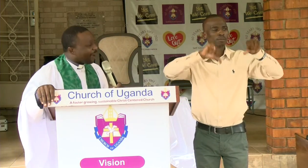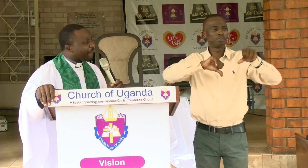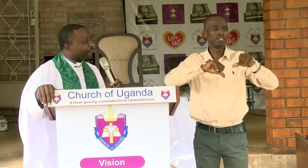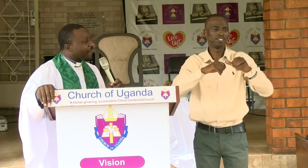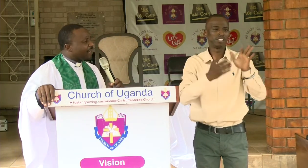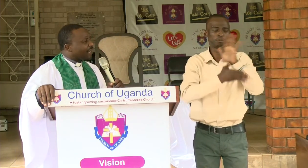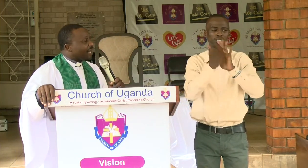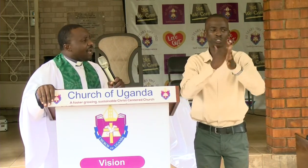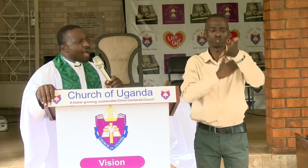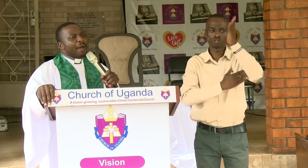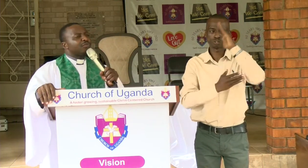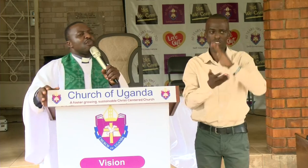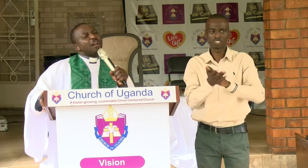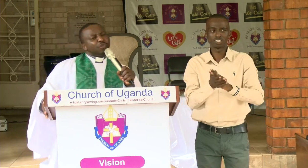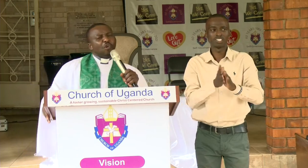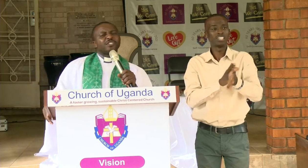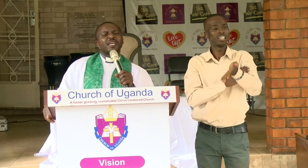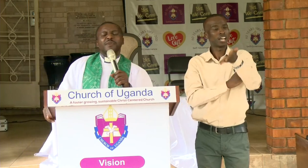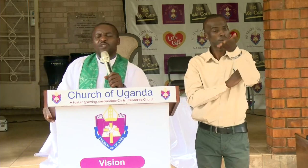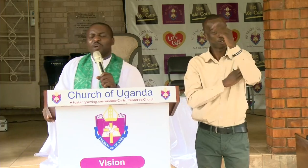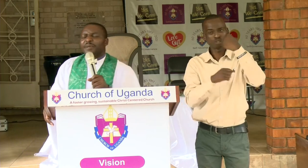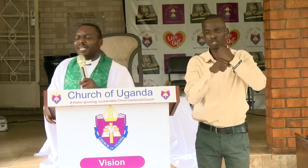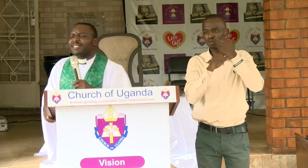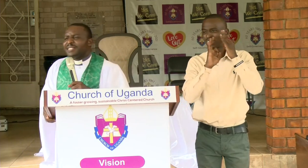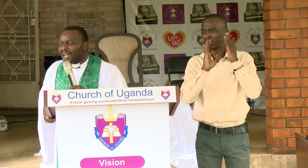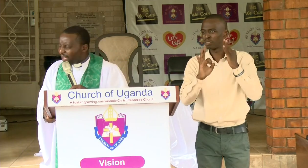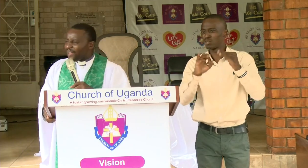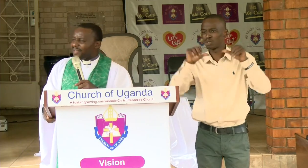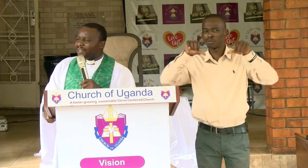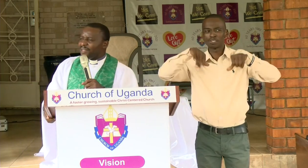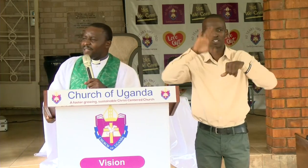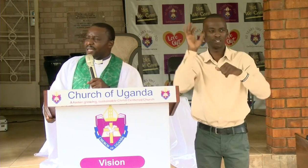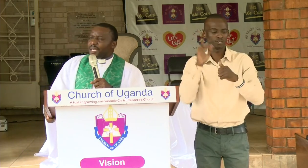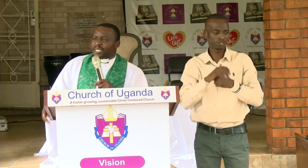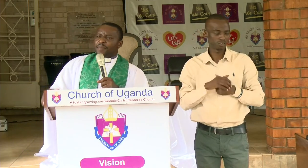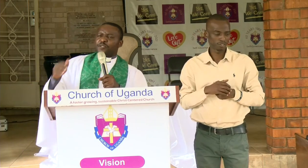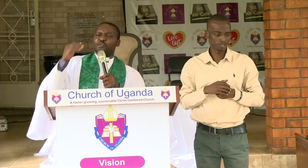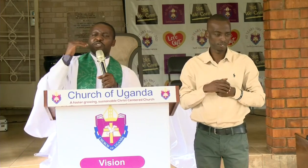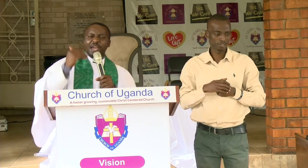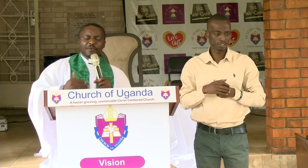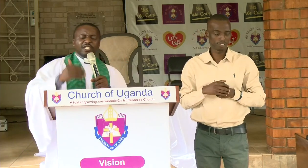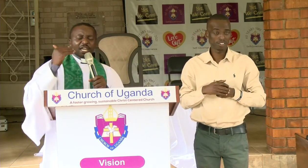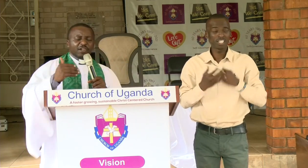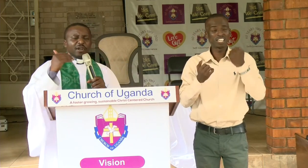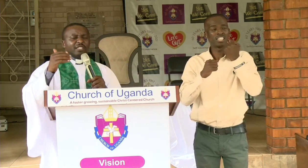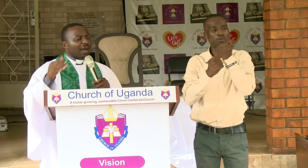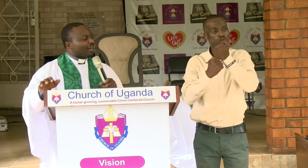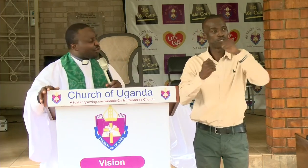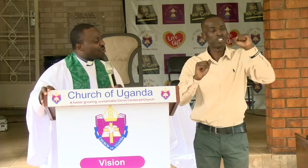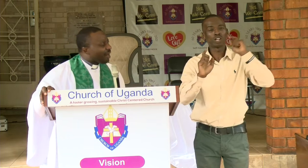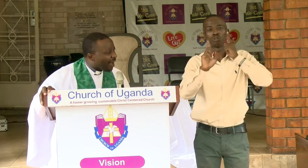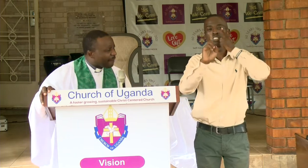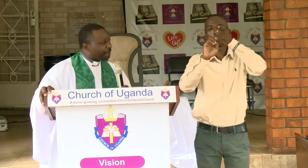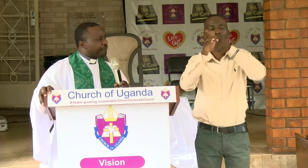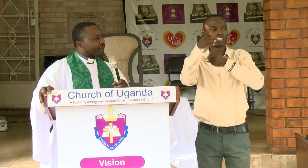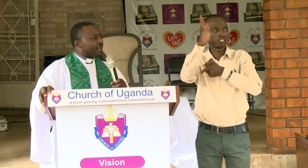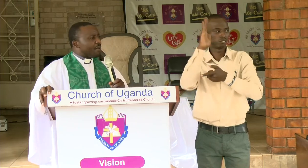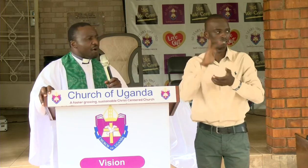ebitajja. Abantu nga tukoze ebintu ebitajja ne bitujja mu kigendererwa kya